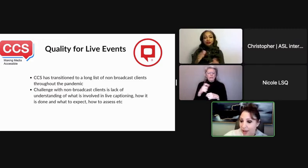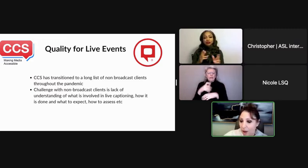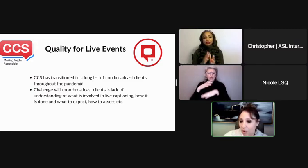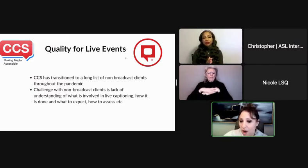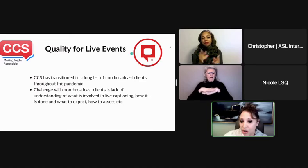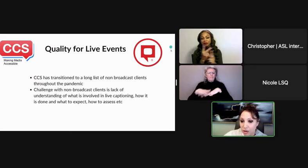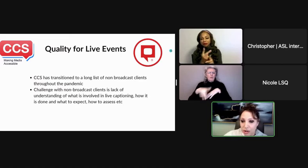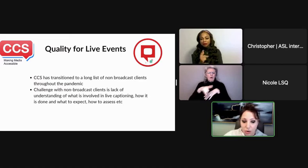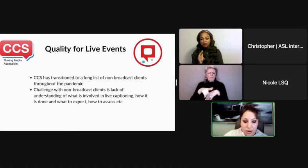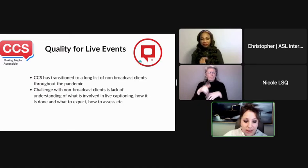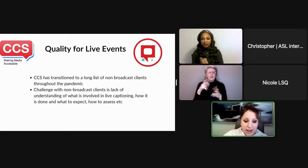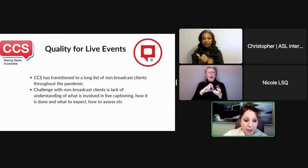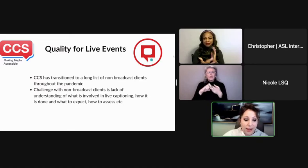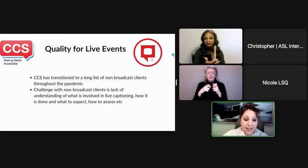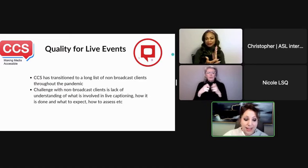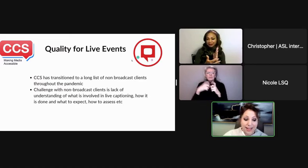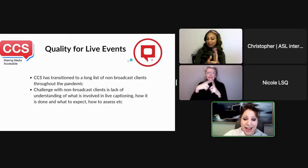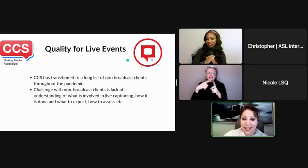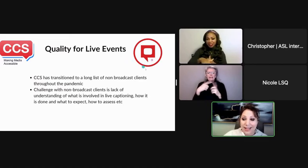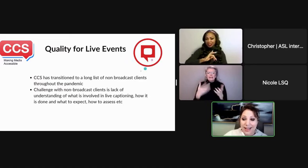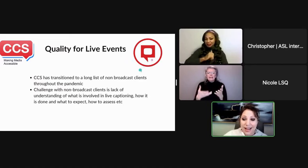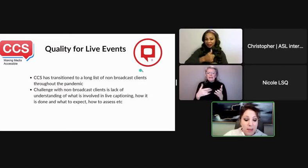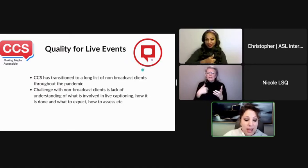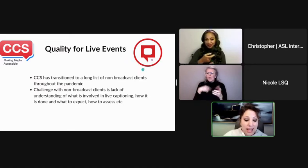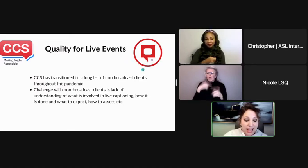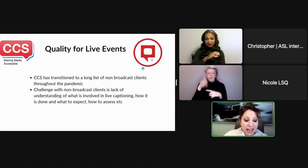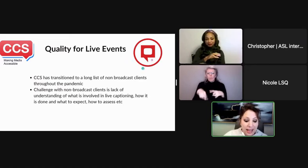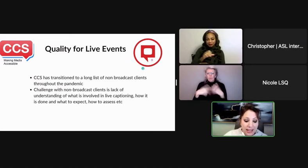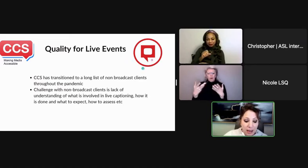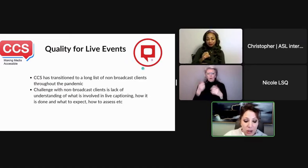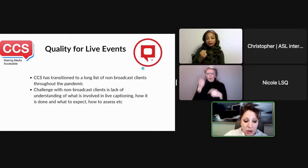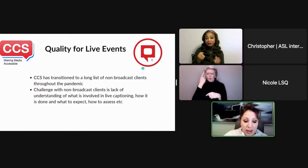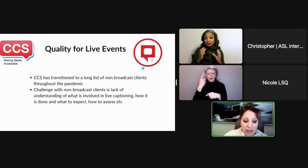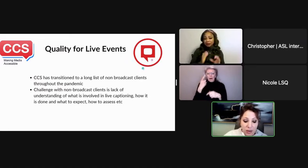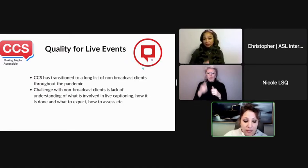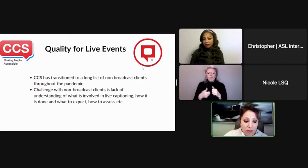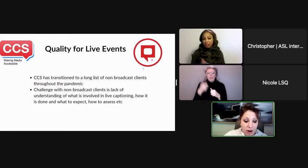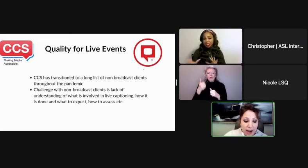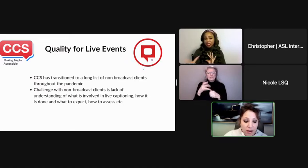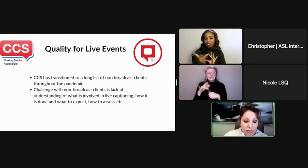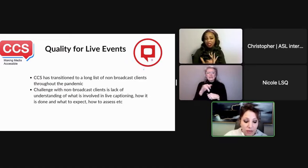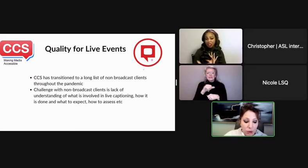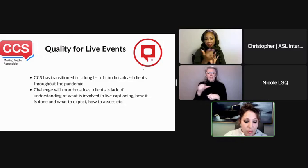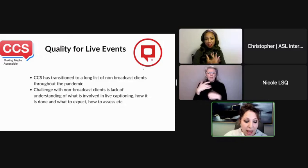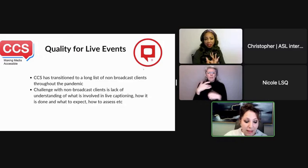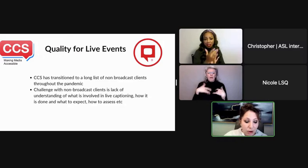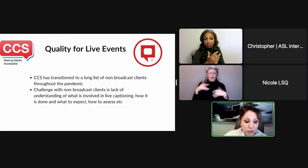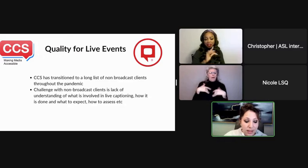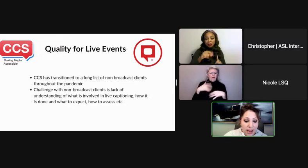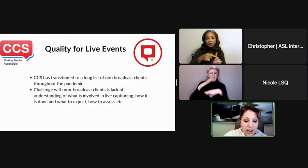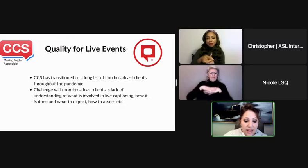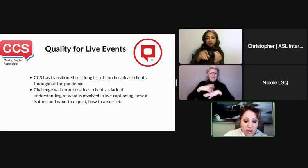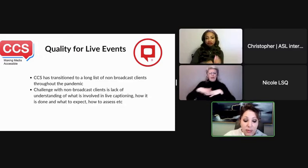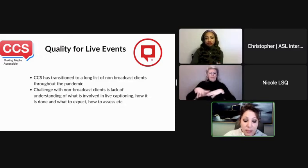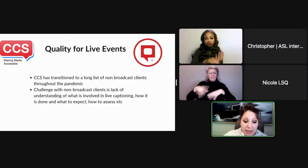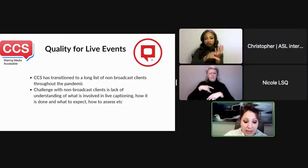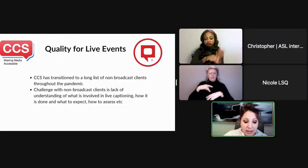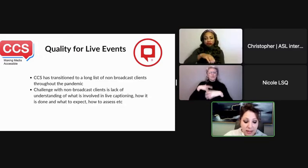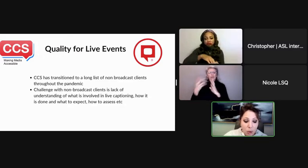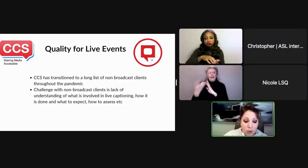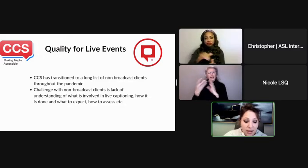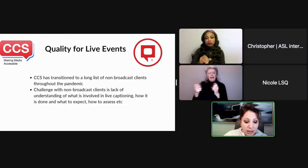Et lorsqu'on a des problèmes techniques que nous ne pouvons pas nécessairement comprendre, surtout quand ce ne sont pas nos plateformes. beaucoup de clients viennent